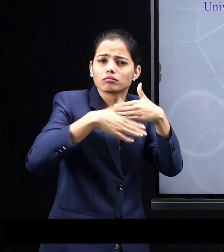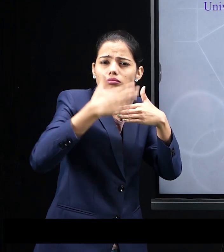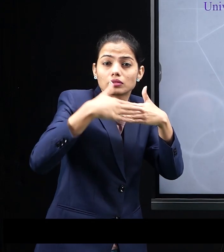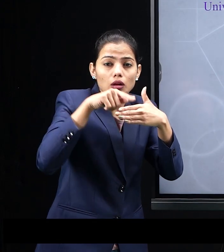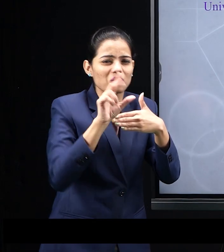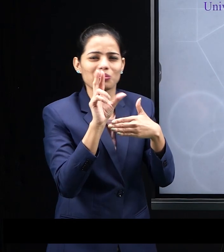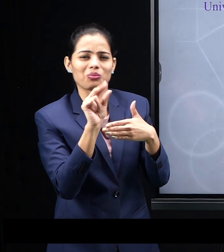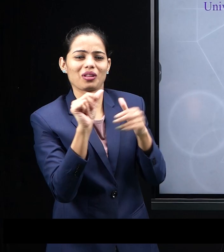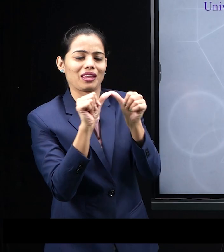संच